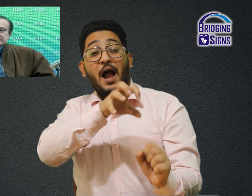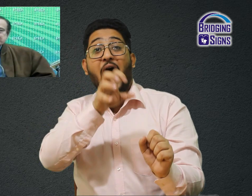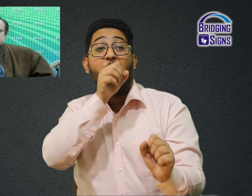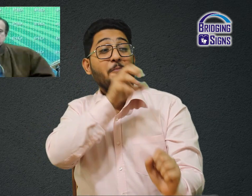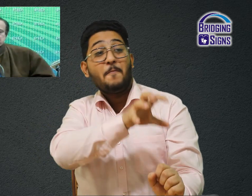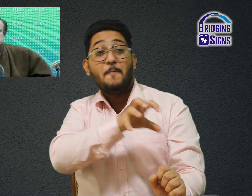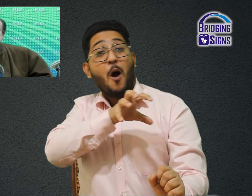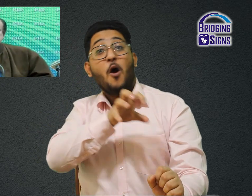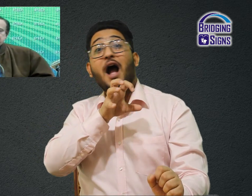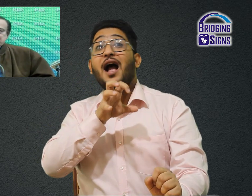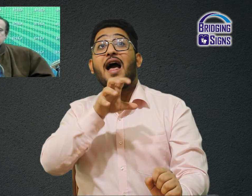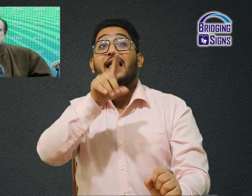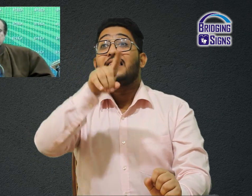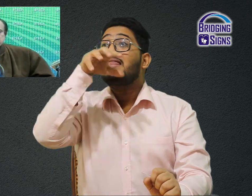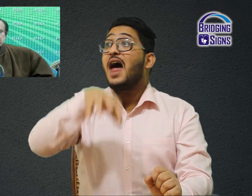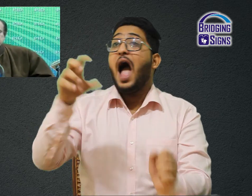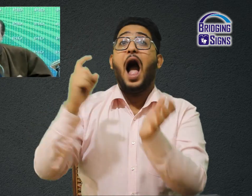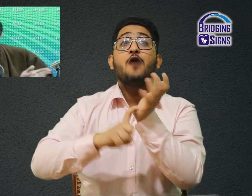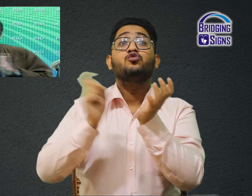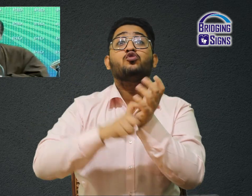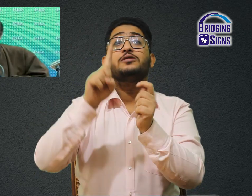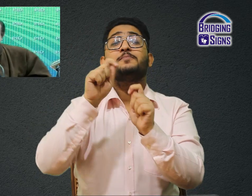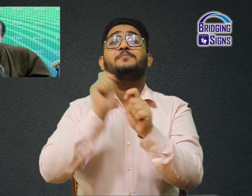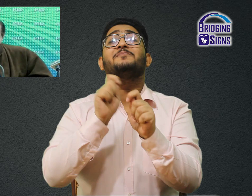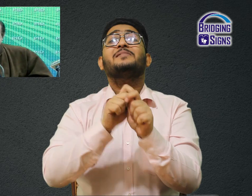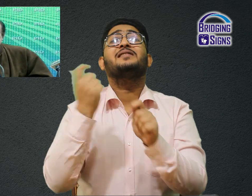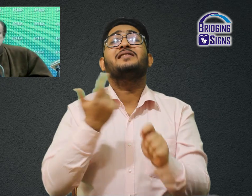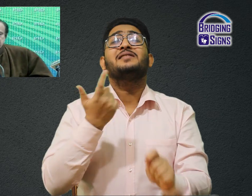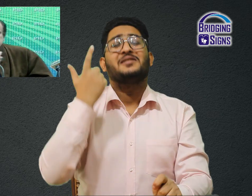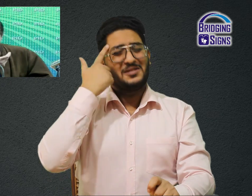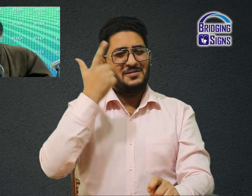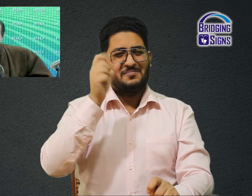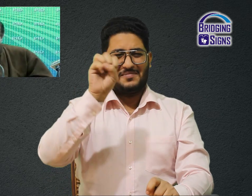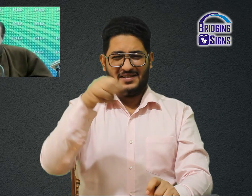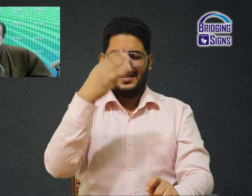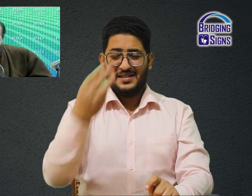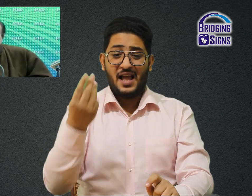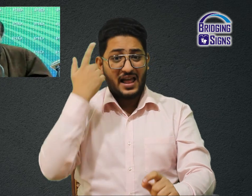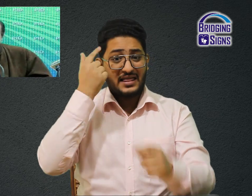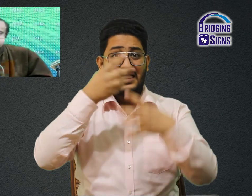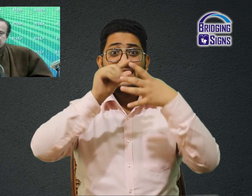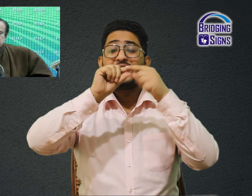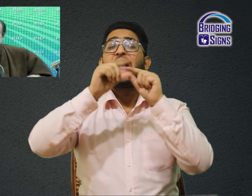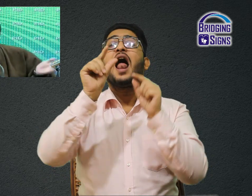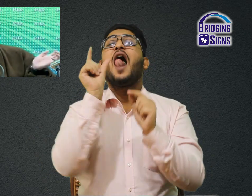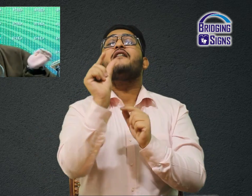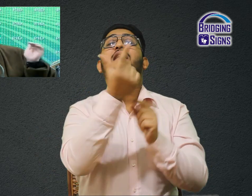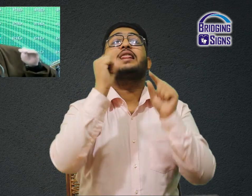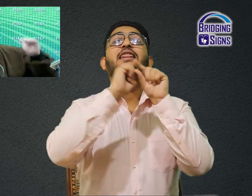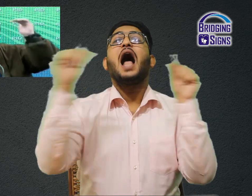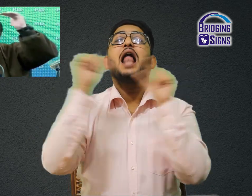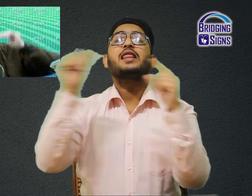ऐसा वो चाहिए होता है, निज़ाम होता है जो कि जिसको के तरसील कहते हैं, जो कि ये तारें, आसान उर्दू में जो तारें होती